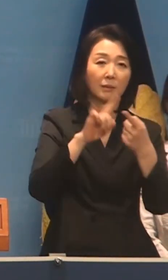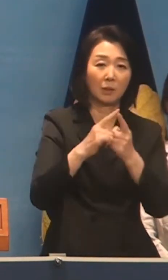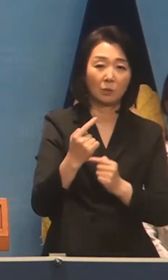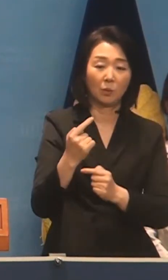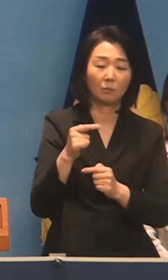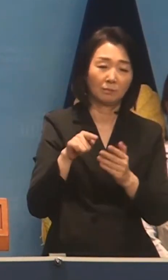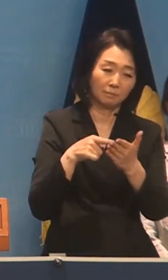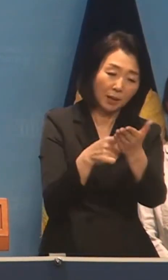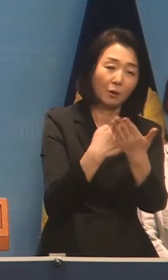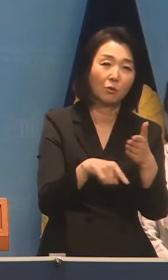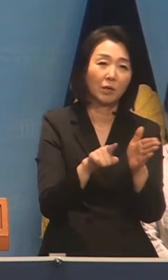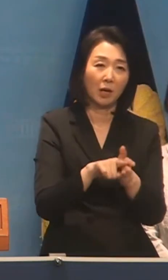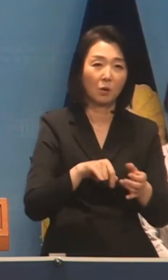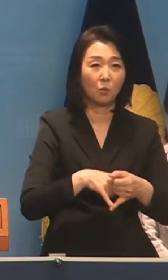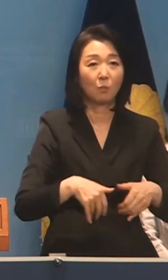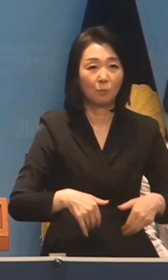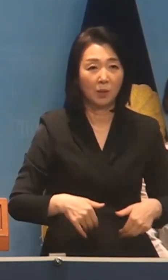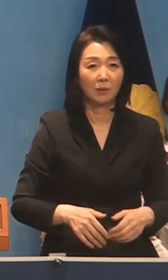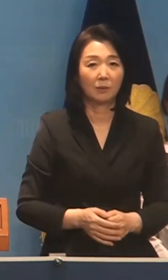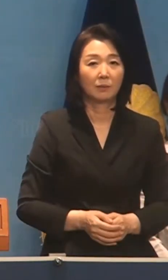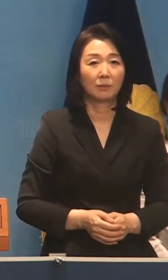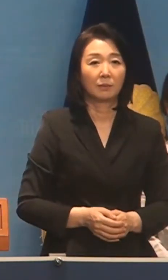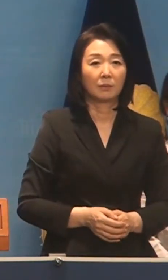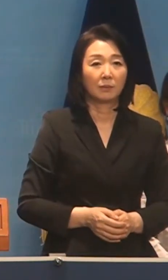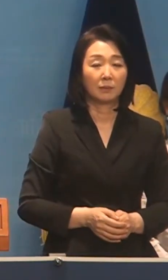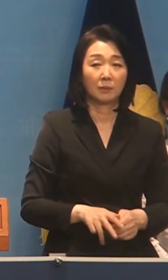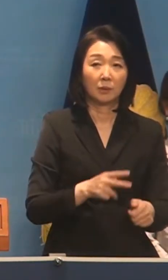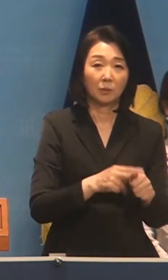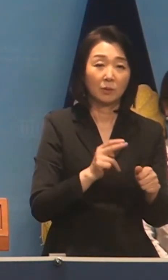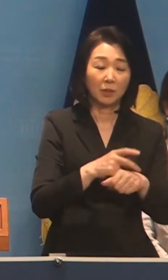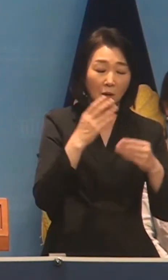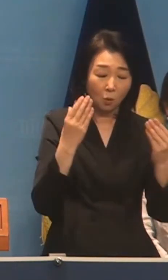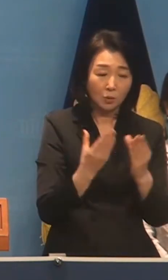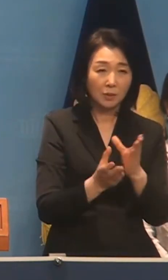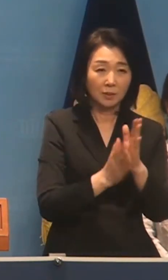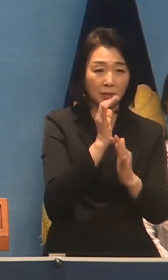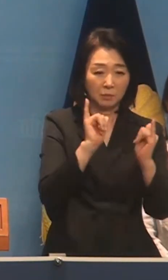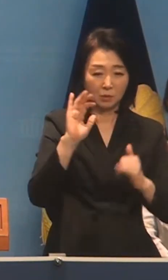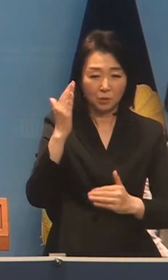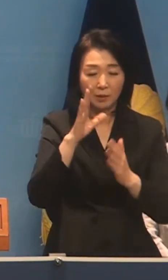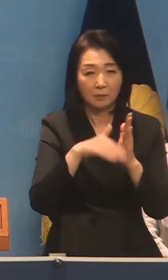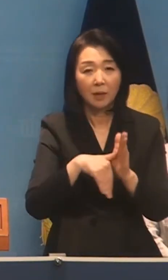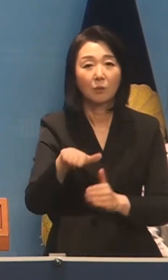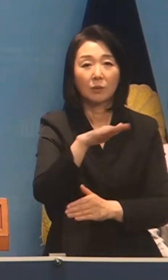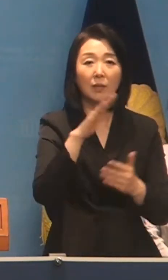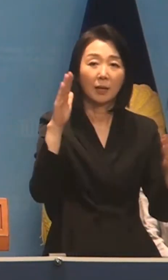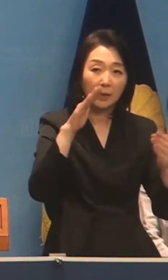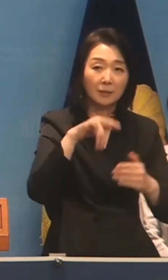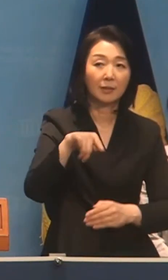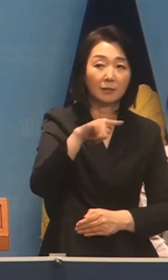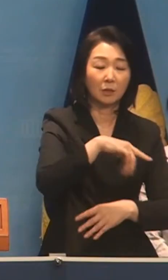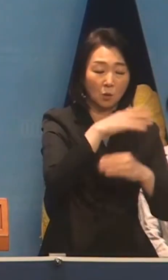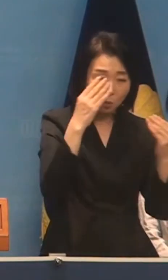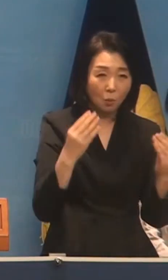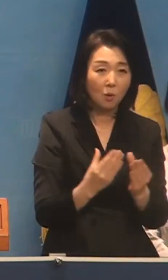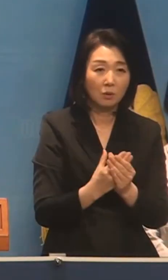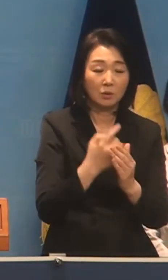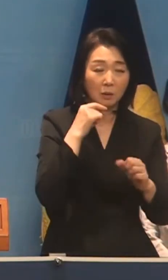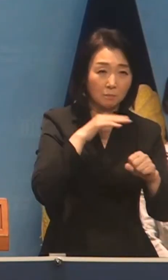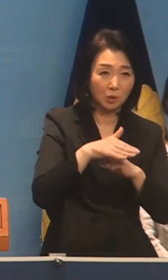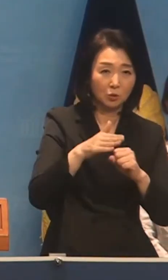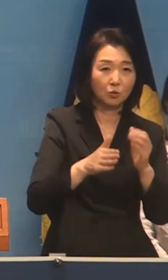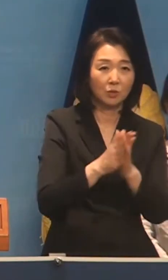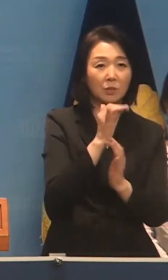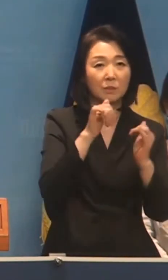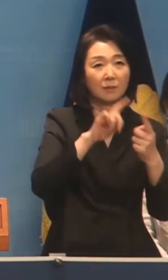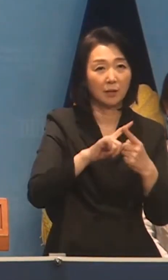위한 필수적인 전제 조건입니다. 교사가 온전한 시민이 될 때 우리는 학생들을 더 온전한 민주시민으로